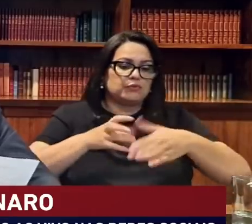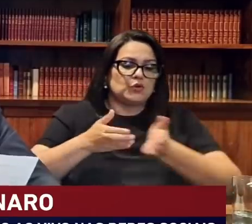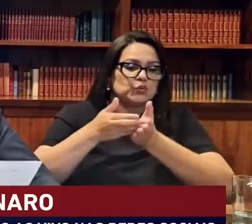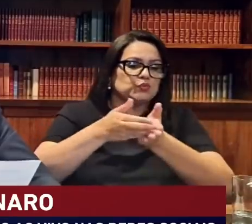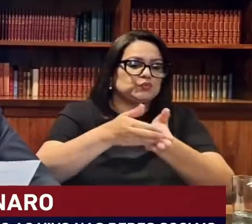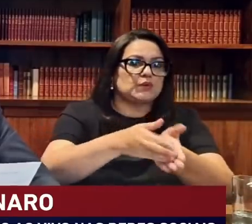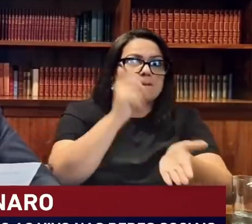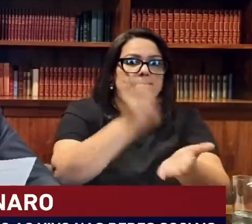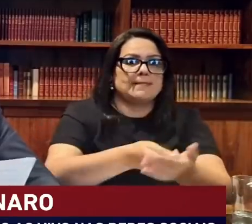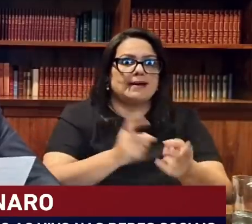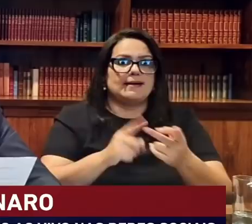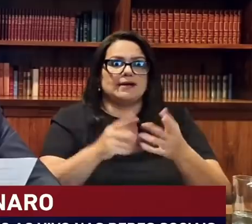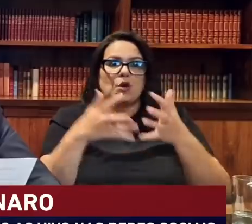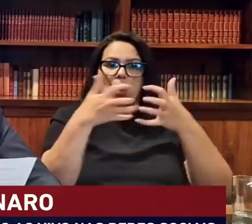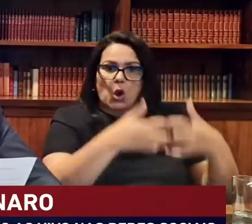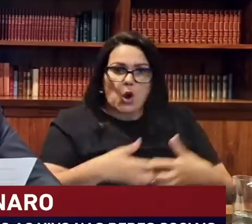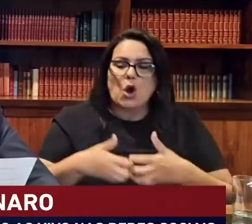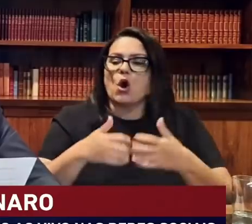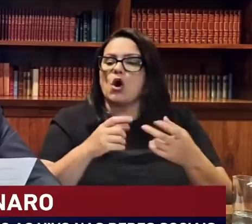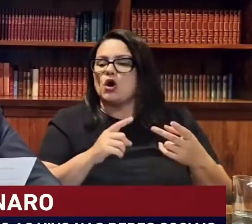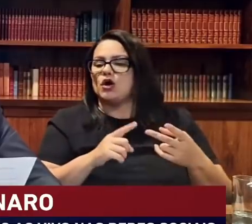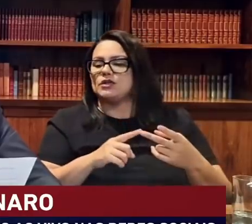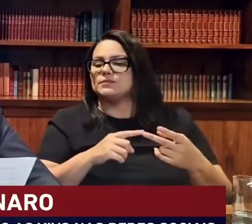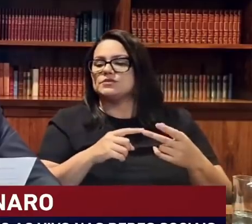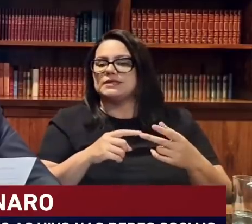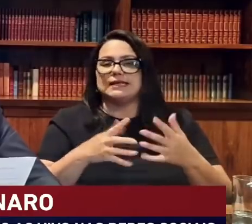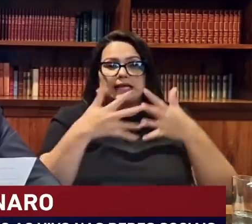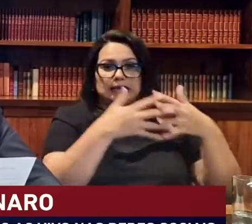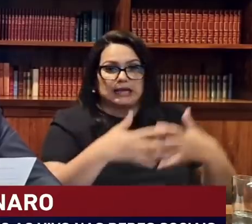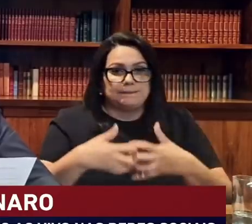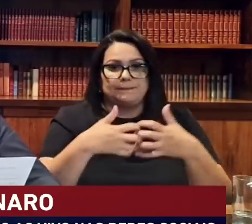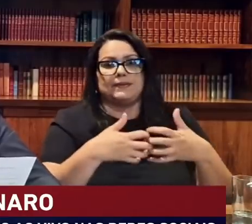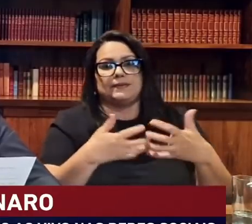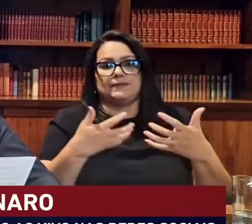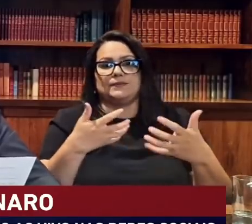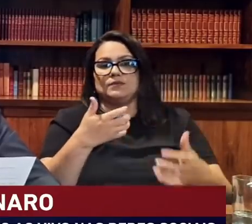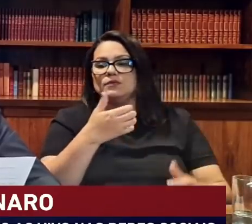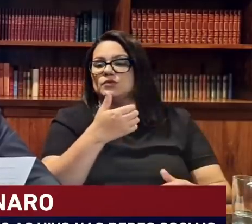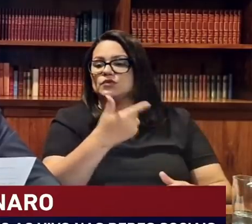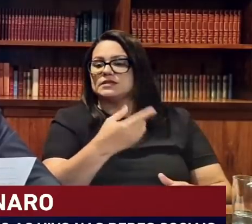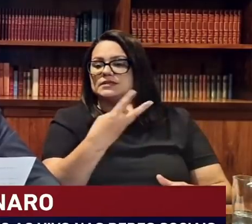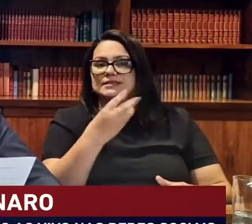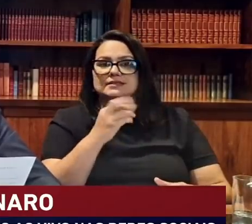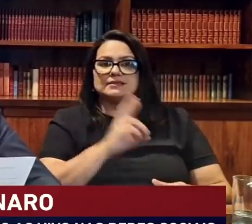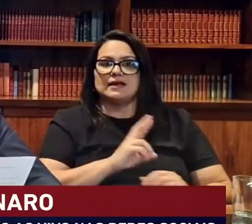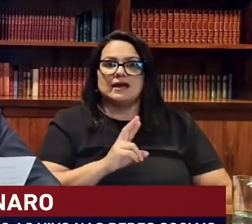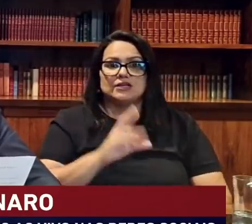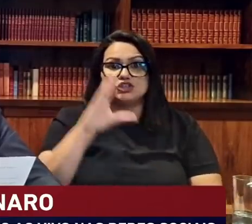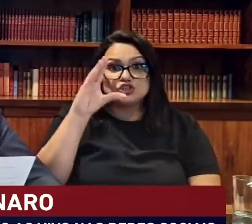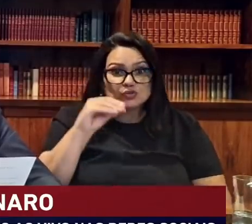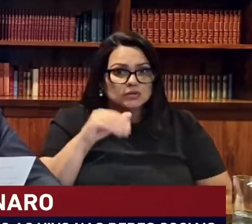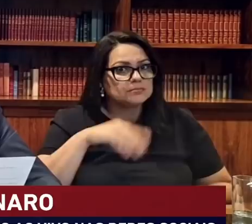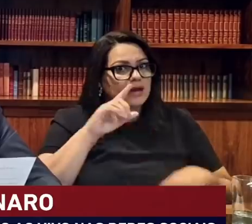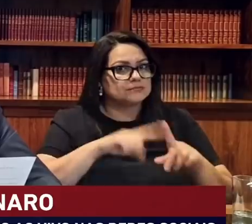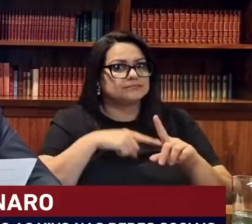uma carreta com 10 eixos, o bitrem, né? R$230. À noite, bota 25% em cima